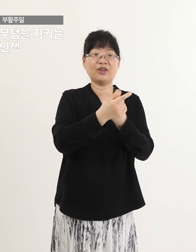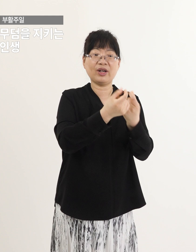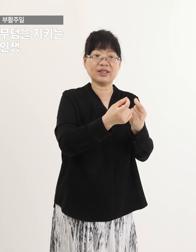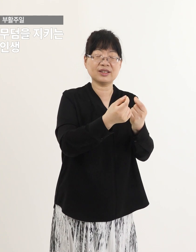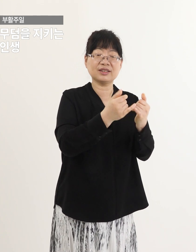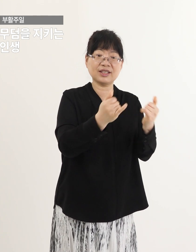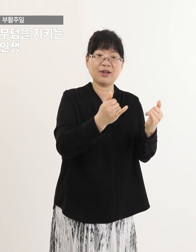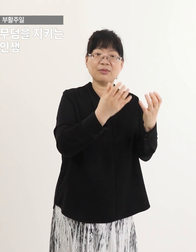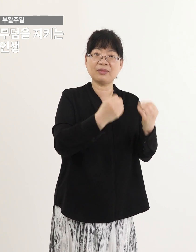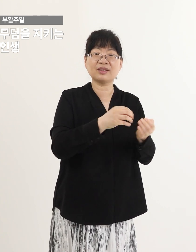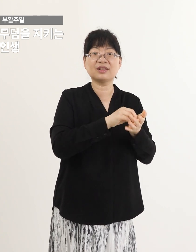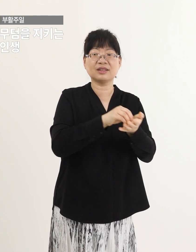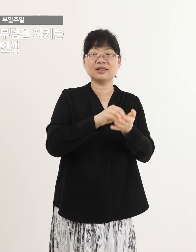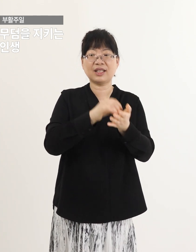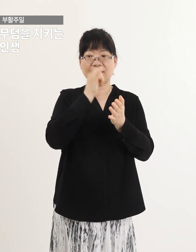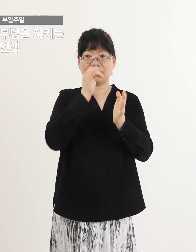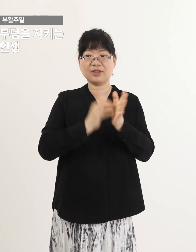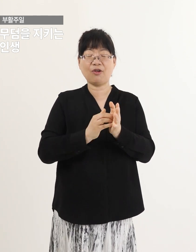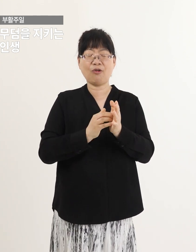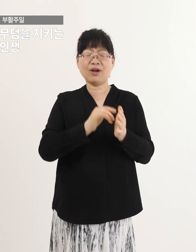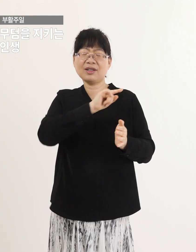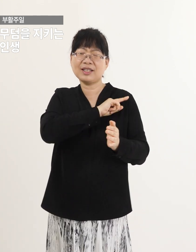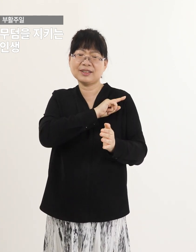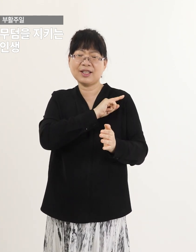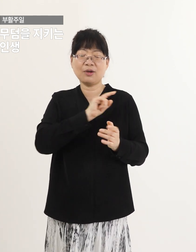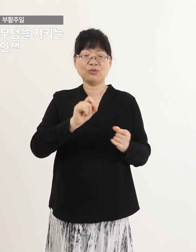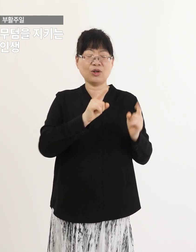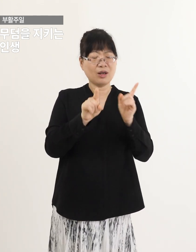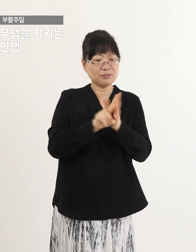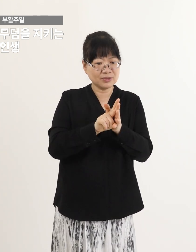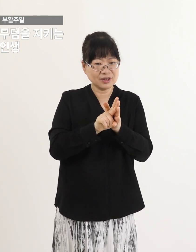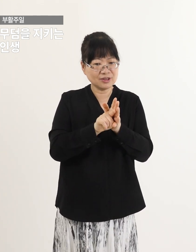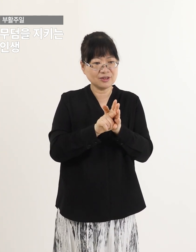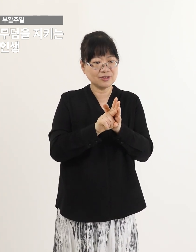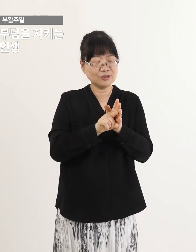해요. 가장 부활을 믿어야 될 사람들은